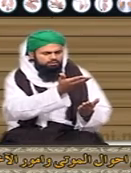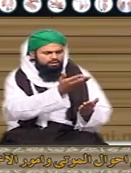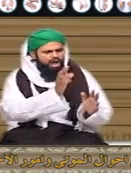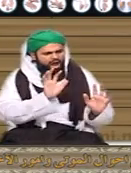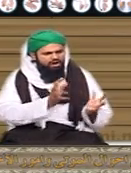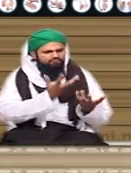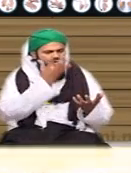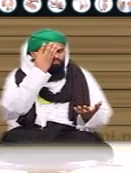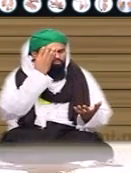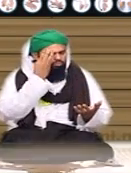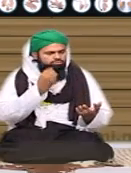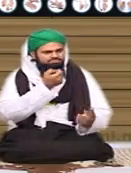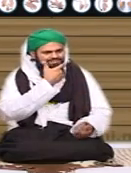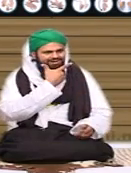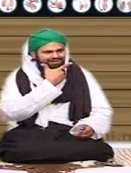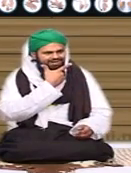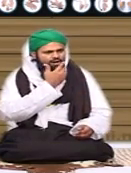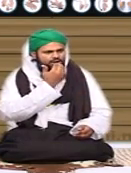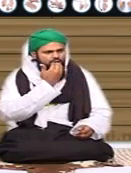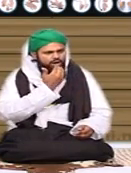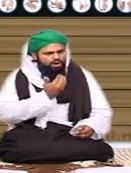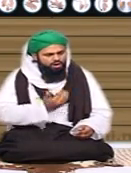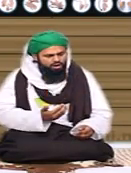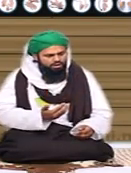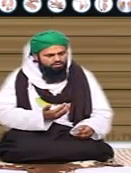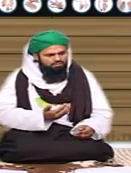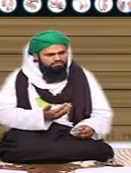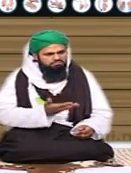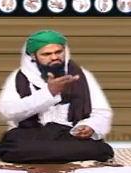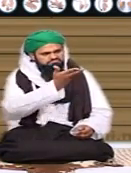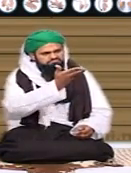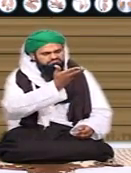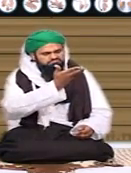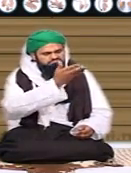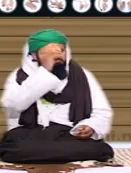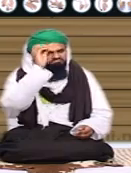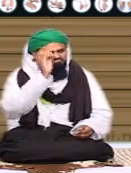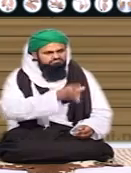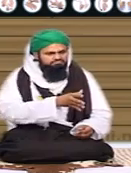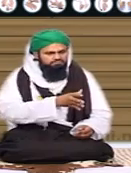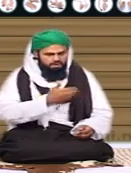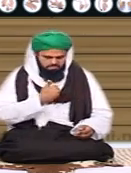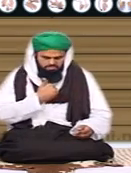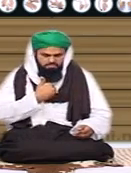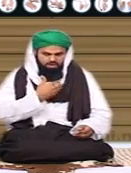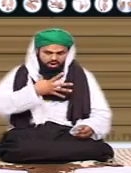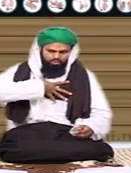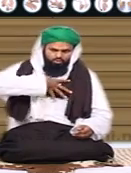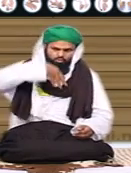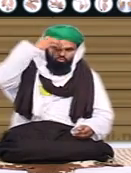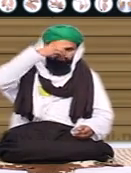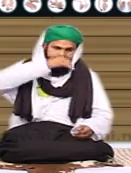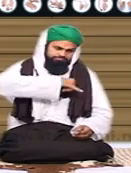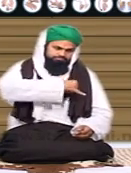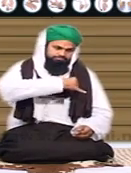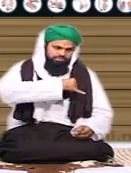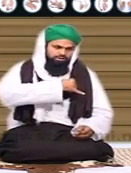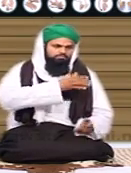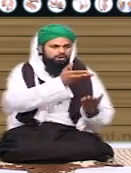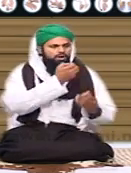ہنس رہا ہے، غافل ہو کر ہنس رہا، تو تعجب سے فرماتے ہیں کہ یہ عجیب آدمی ہے، میں اس کی روح قبض کرنے